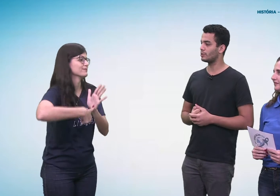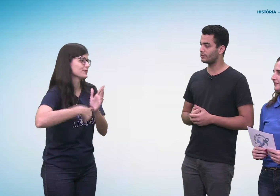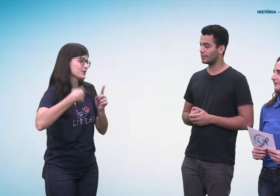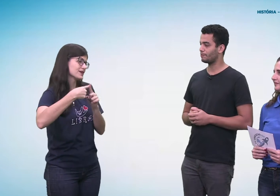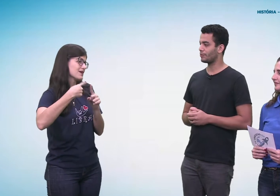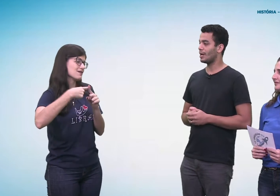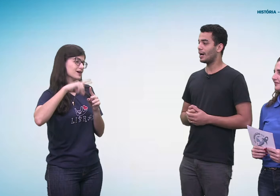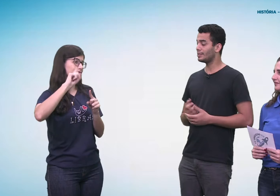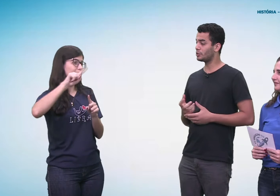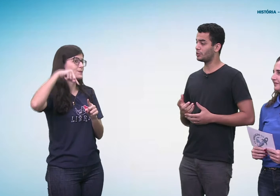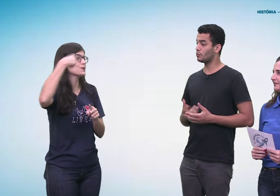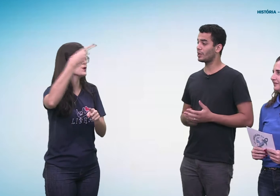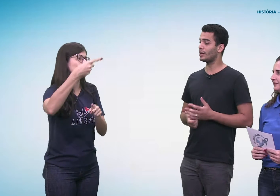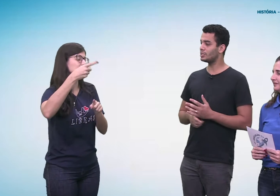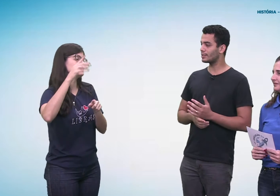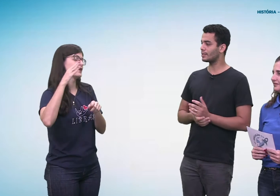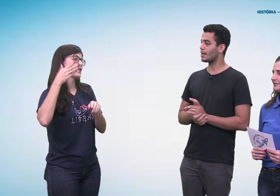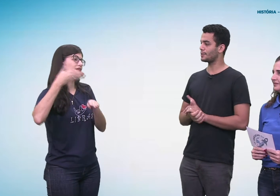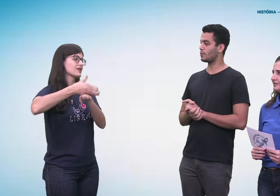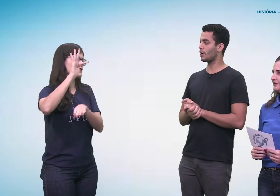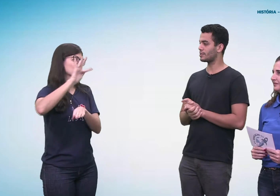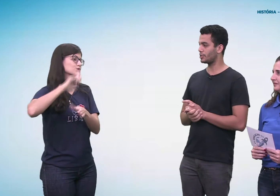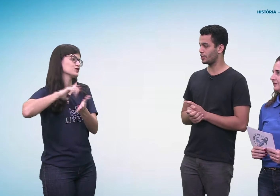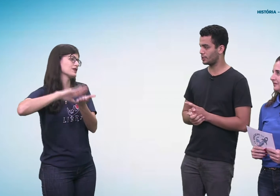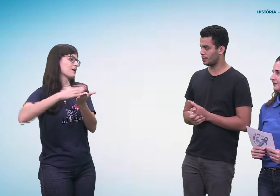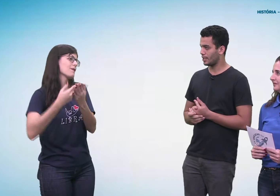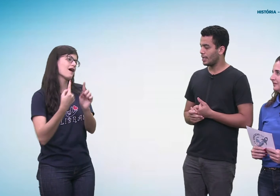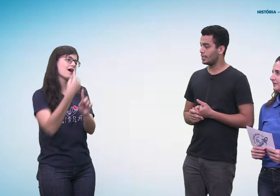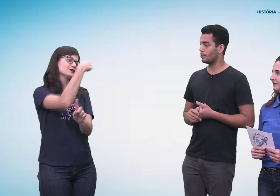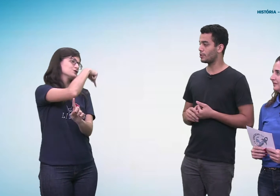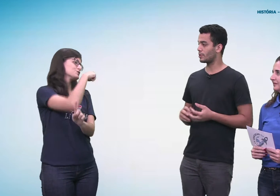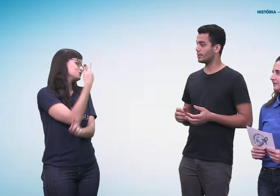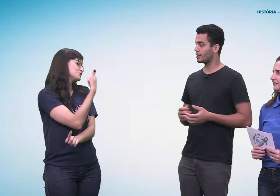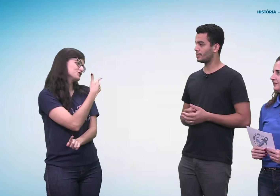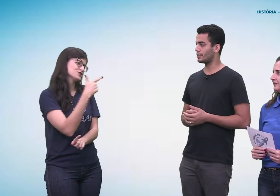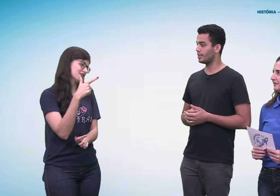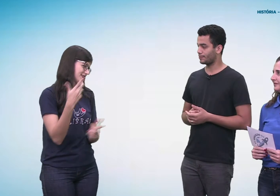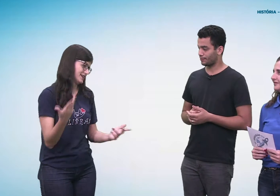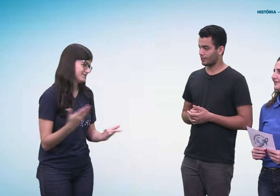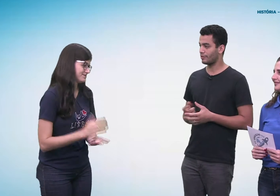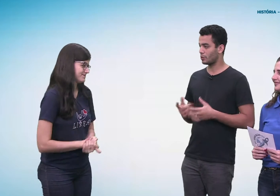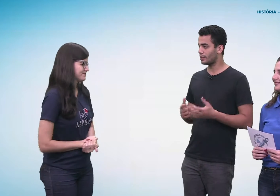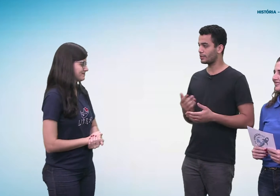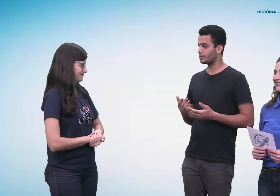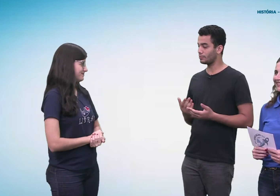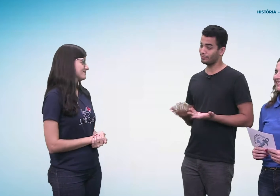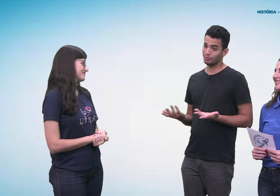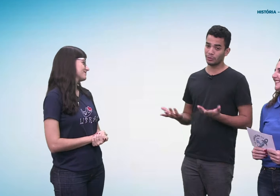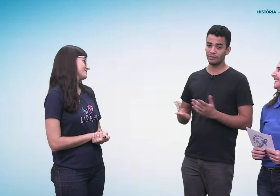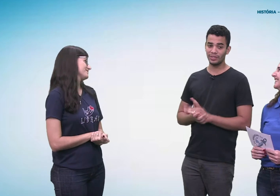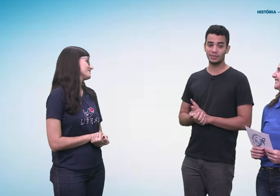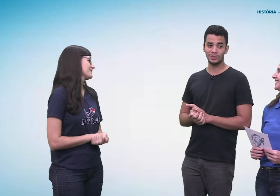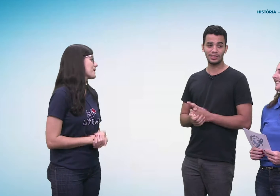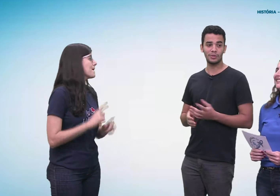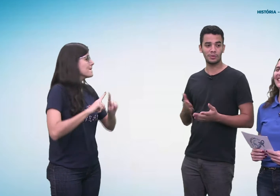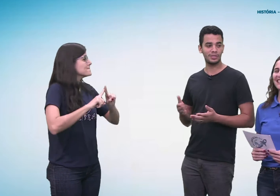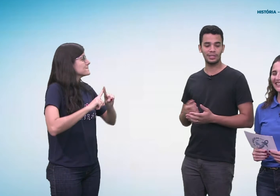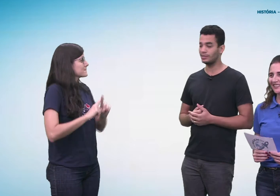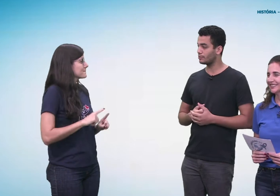desenvolver. Antes eu tive um grande atraso por causa disso. E depois que eu ingressei na faculdade, eu não havia isso antes, eu consegui